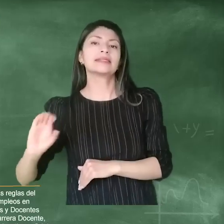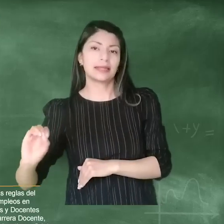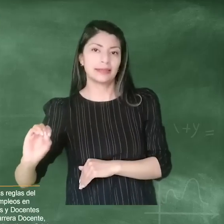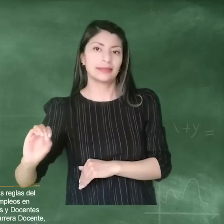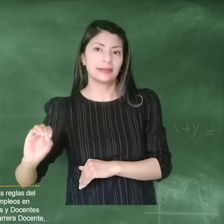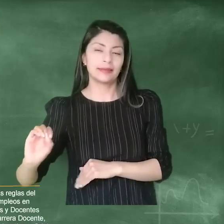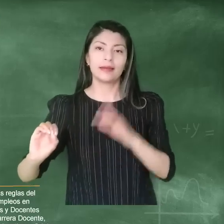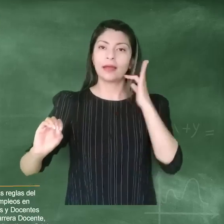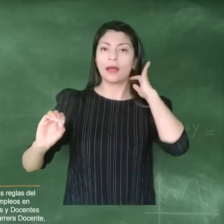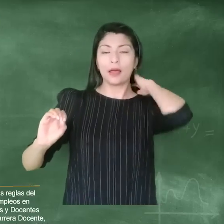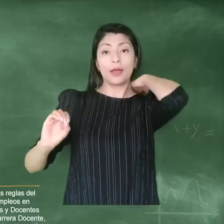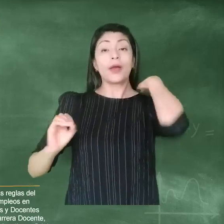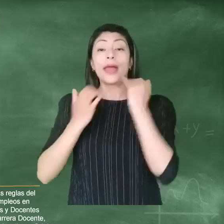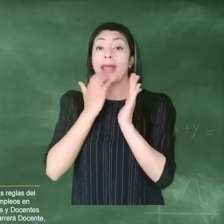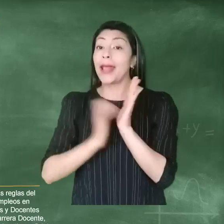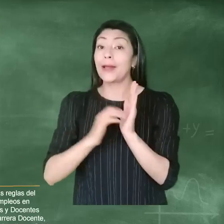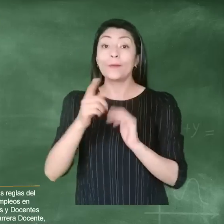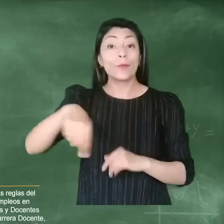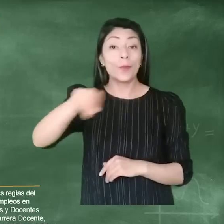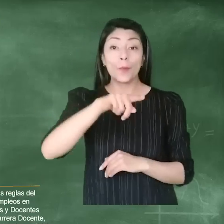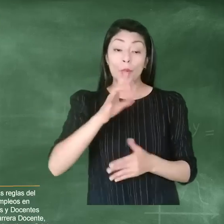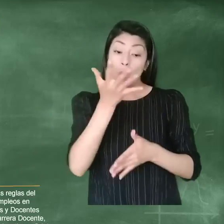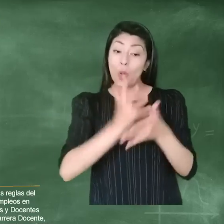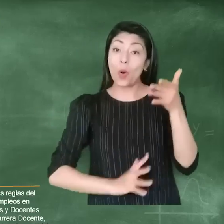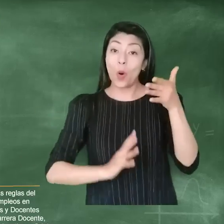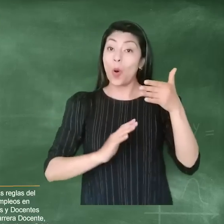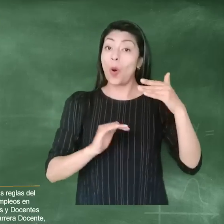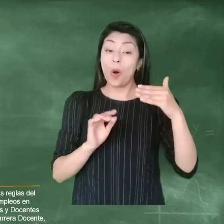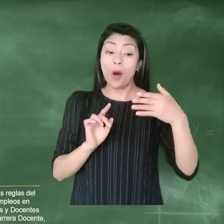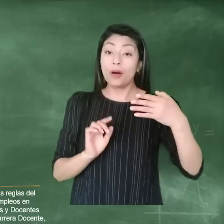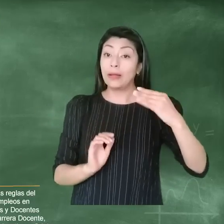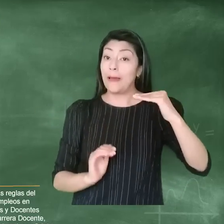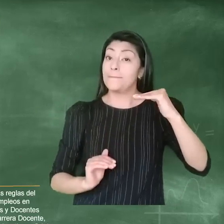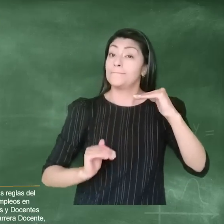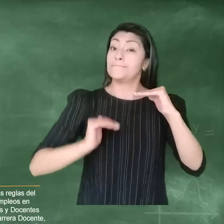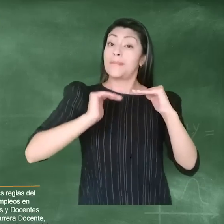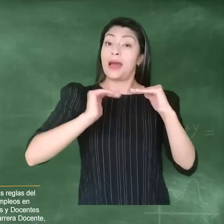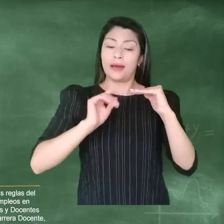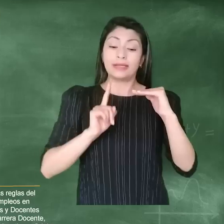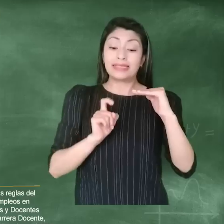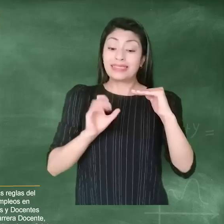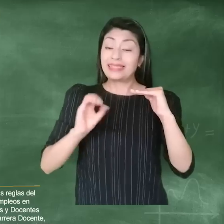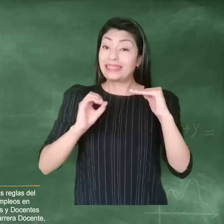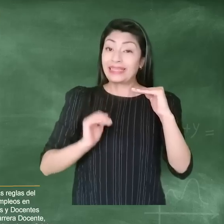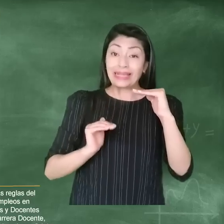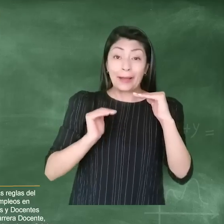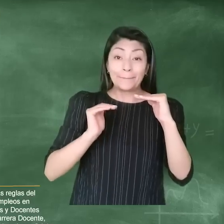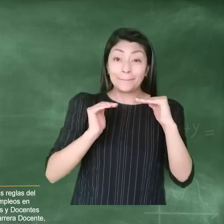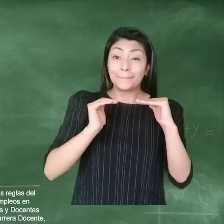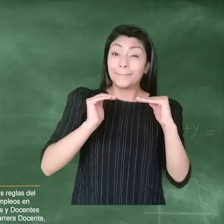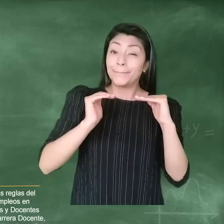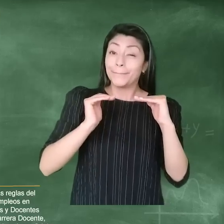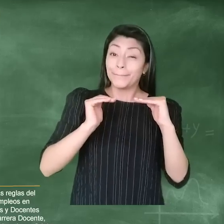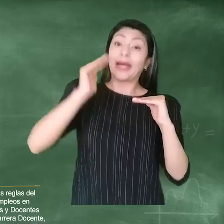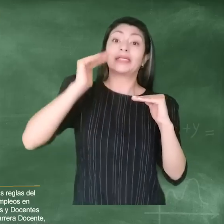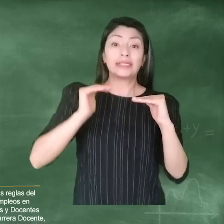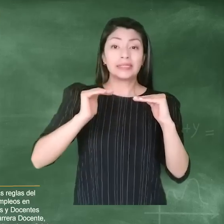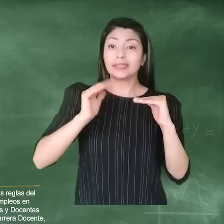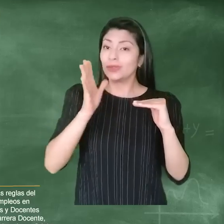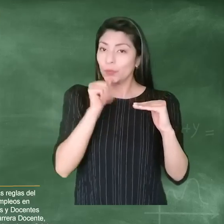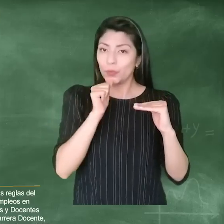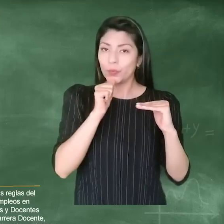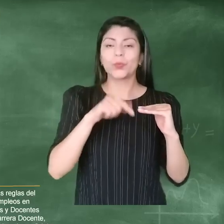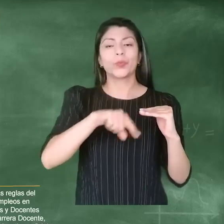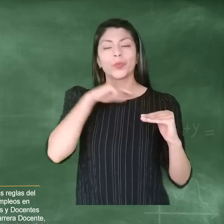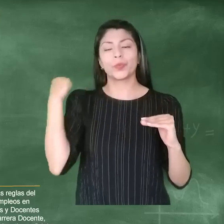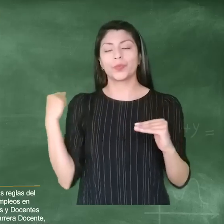docentes. En este contexto, los aspirantes que no obtengan la calificación mínima aprobatoria no podrán continuar